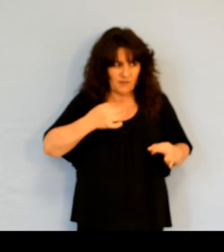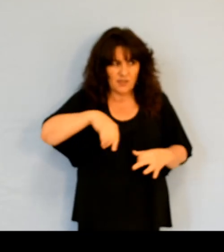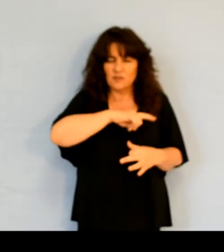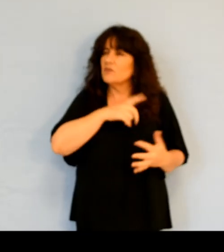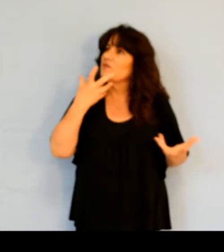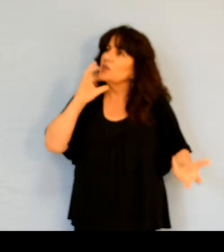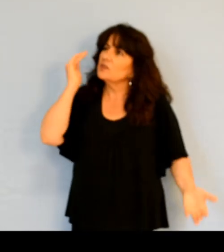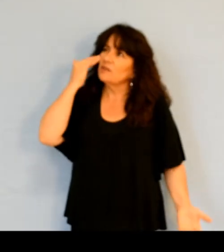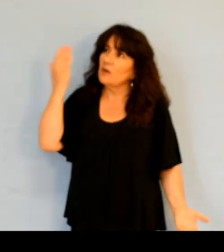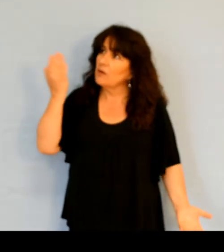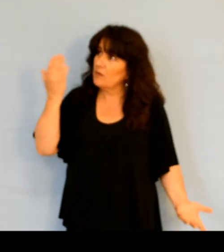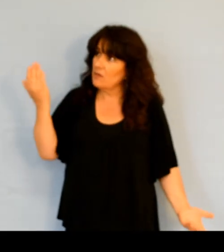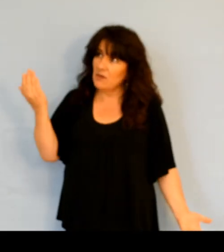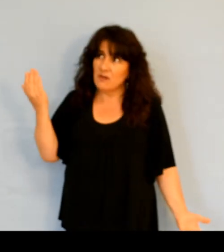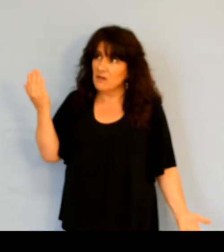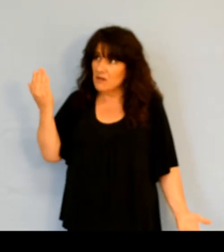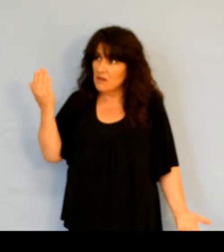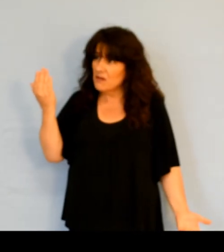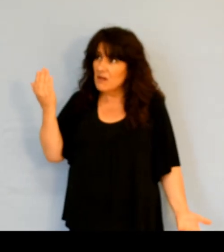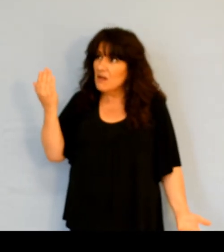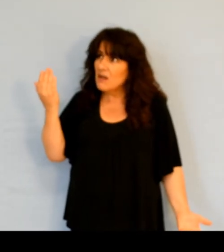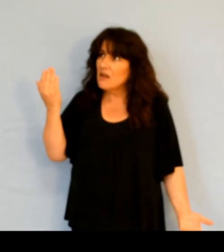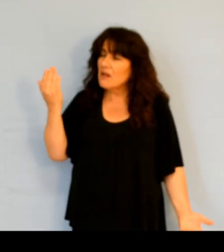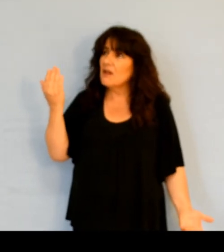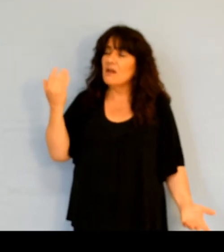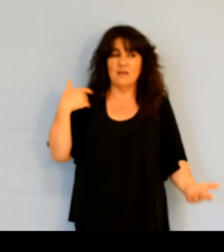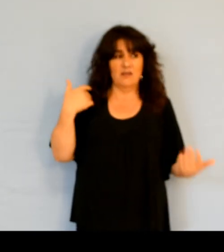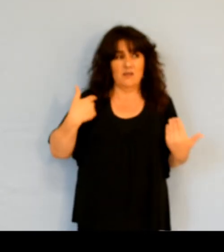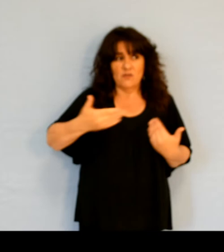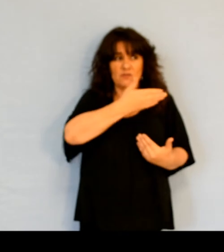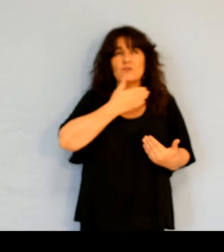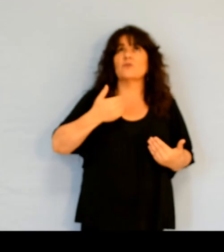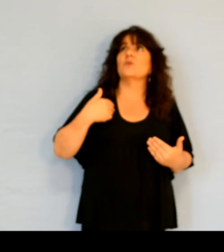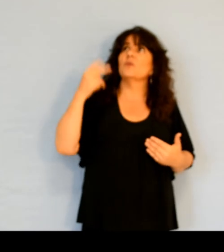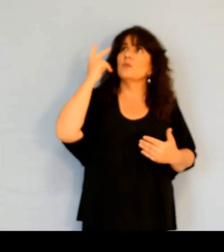Nous sommes prêts à mourir plutôt que de transgresser les lois de nos pères. »